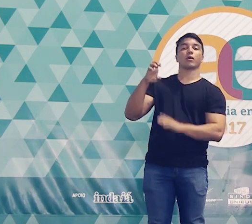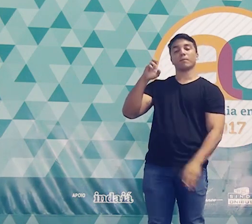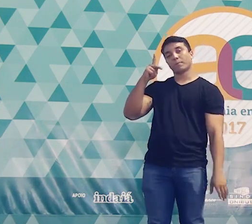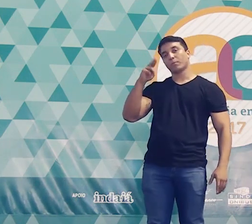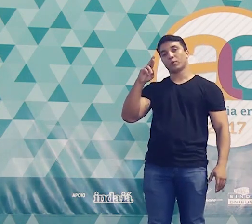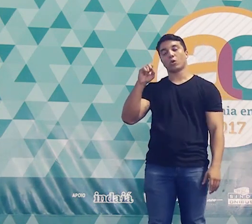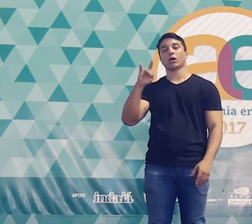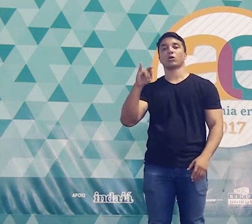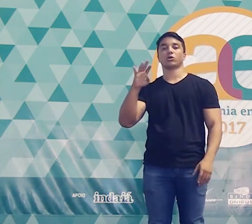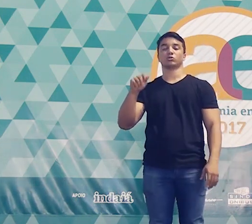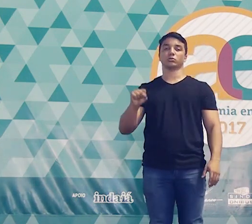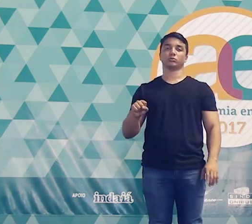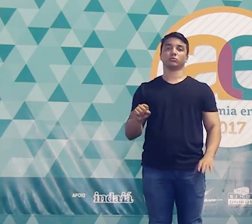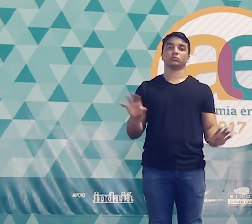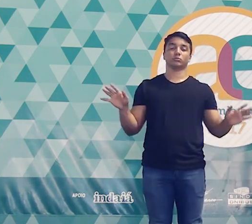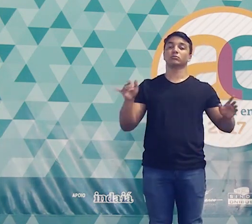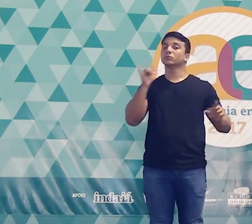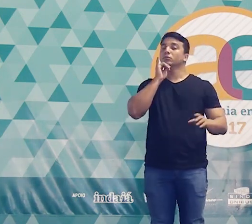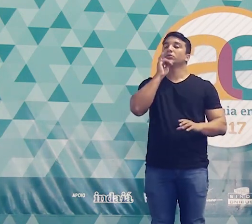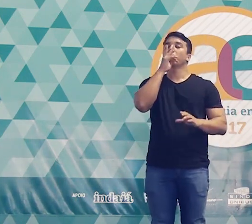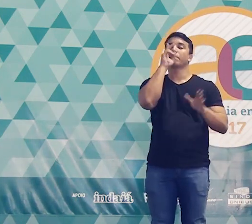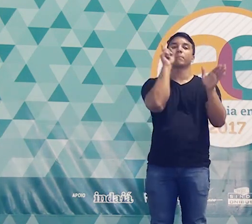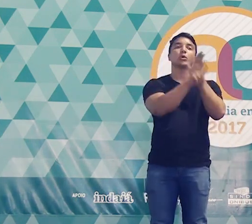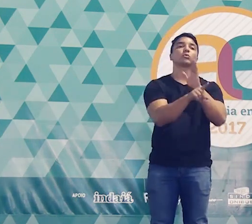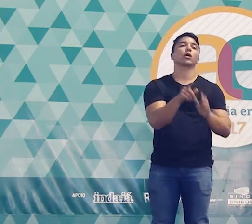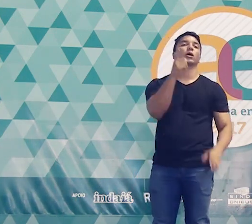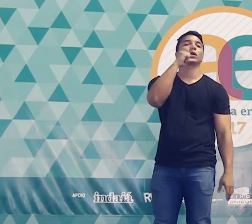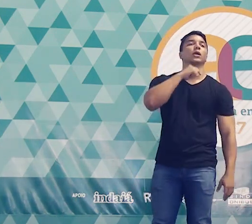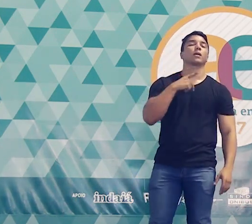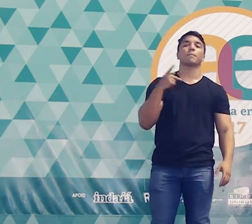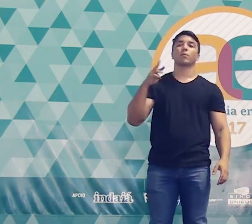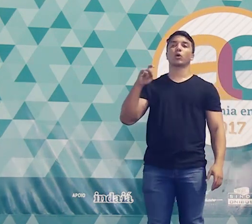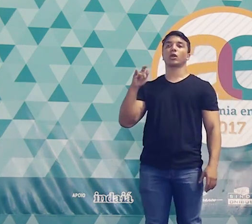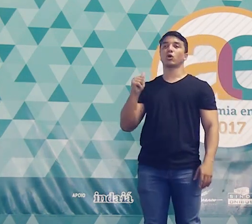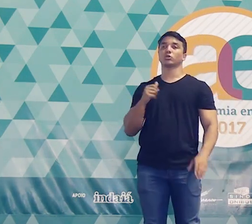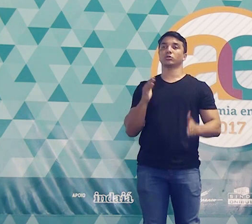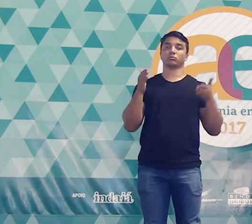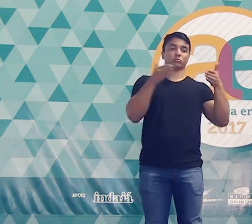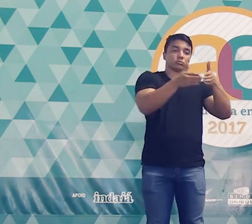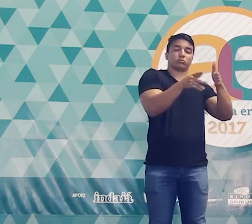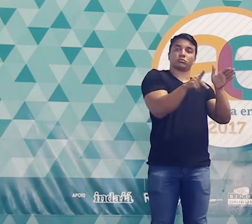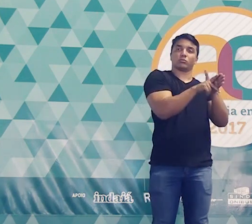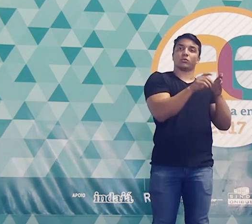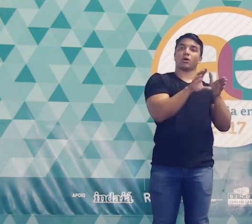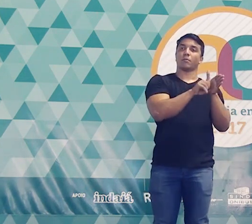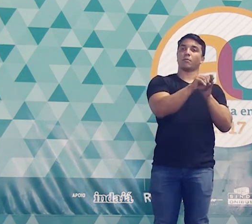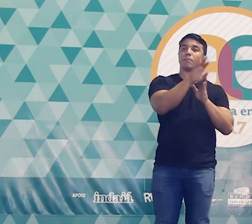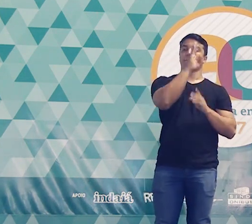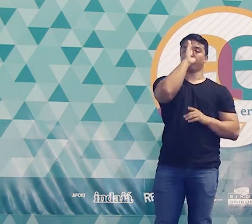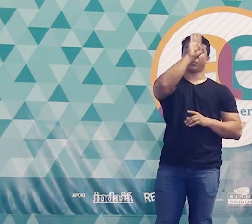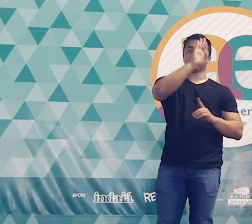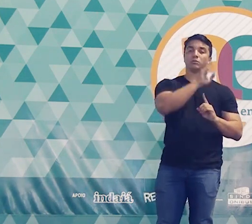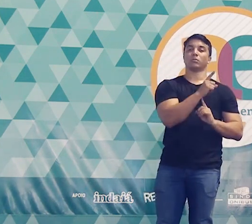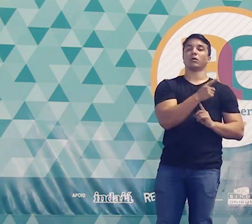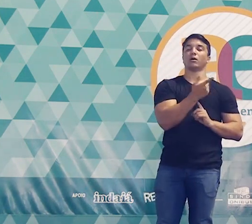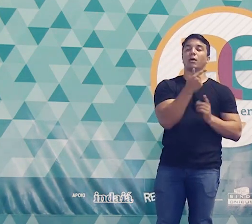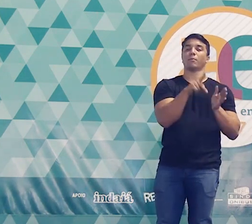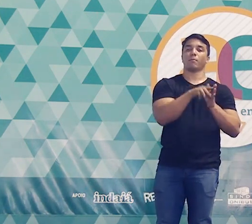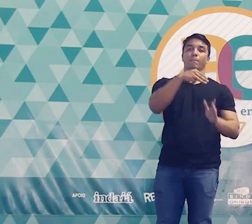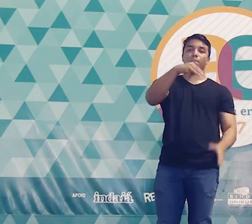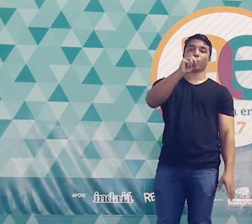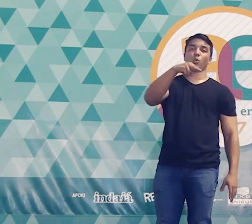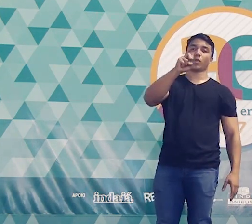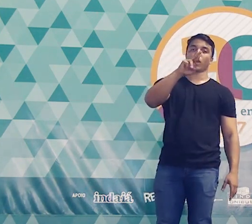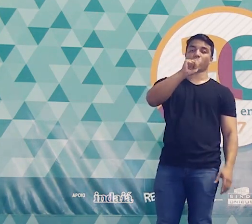células procarióticas, né? Então, se perguntar para você, quem é que tem célula procariótica? Os principais representantes são os representantes do reino Monera,